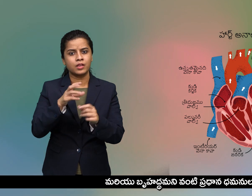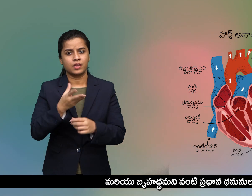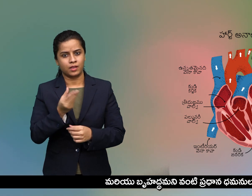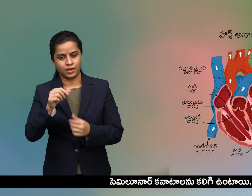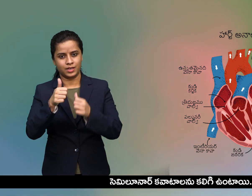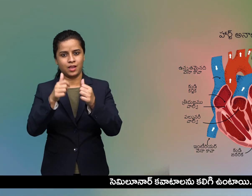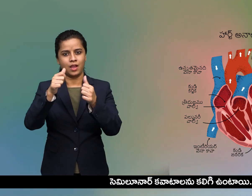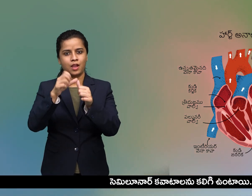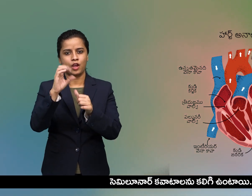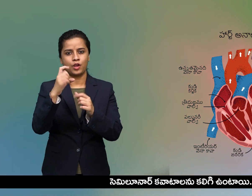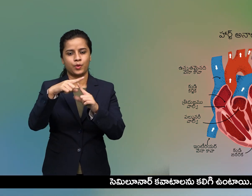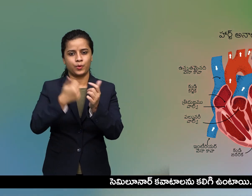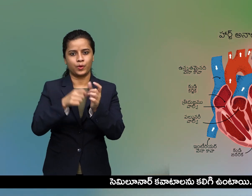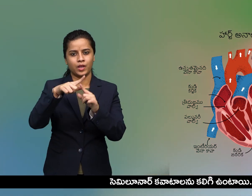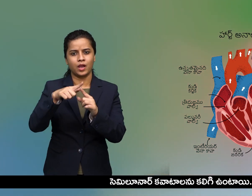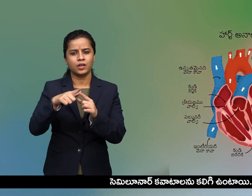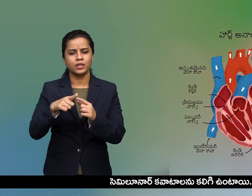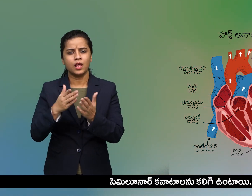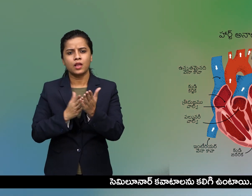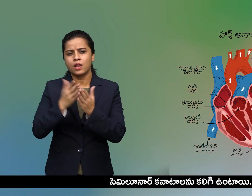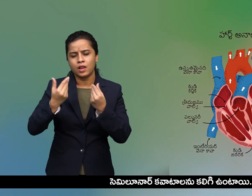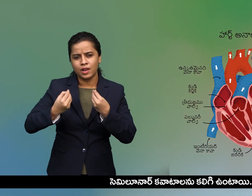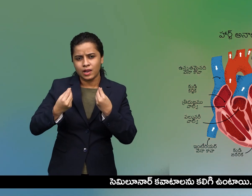ధమనులు సెమిలూనార్ కవాటాలను కలిగి ఉంటాయి.